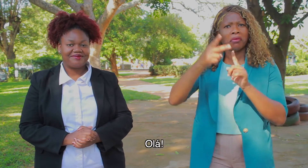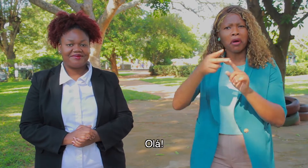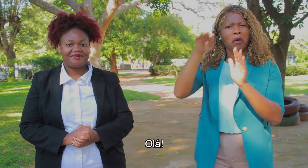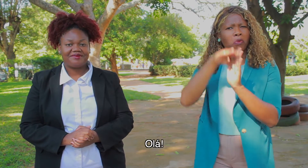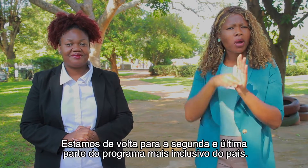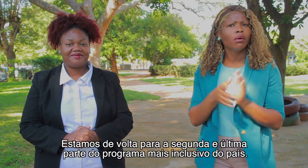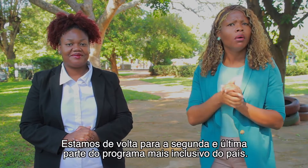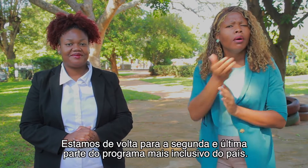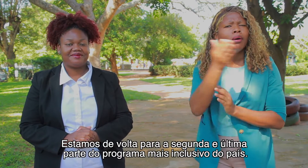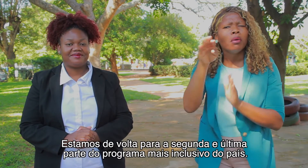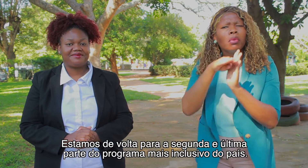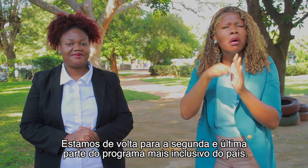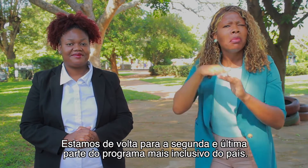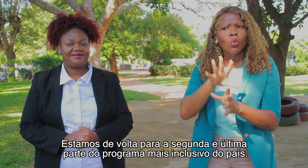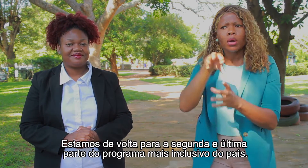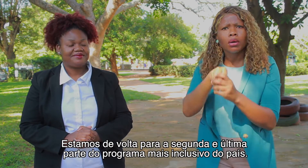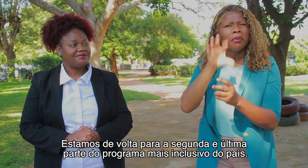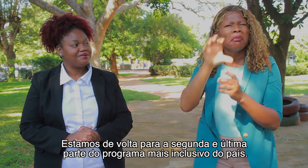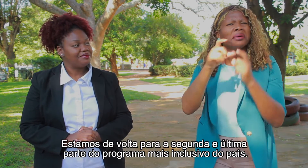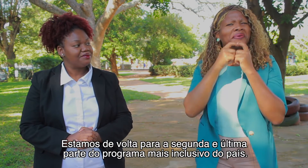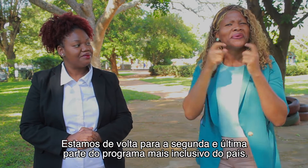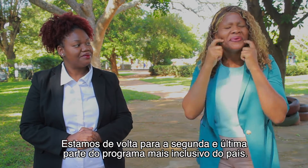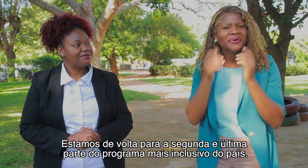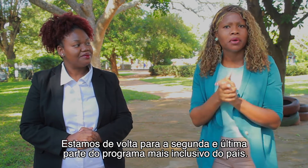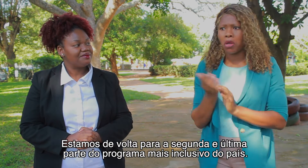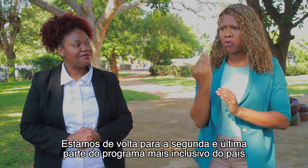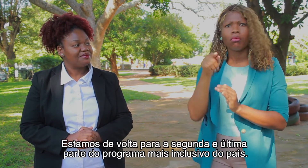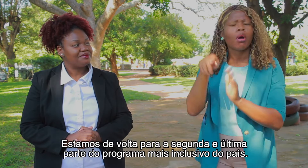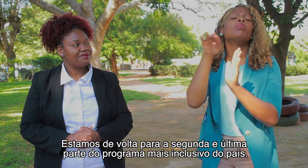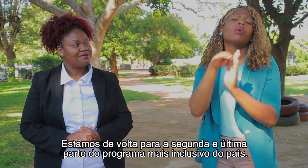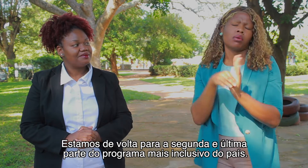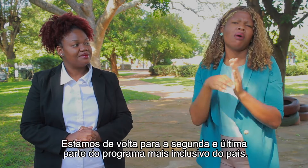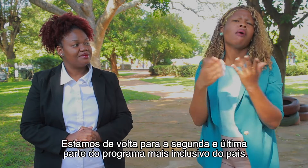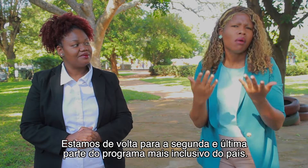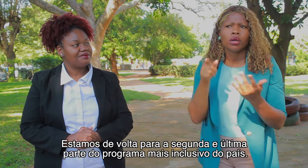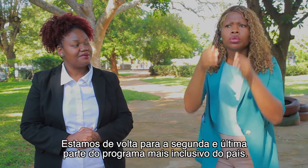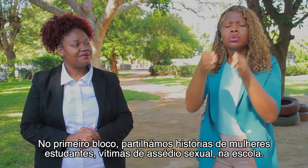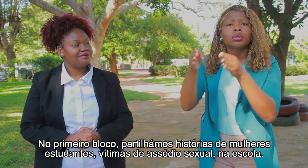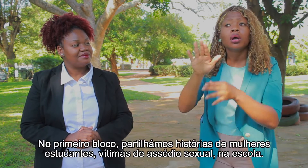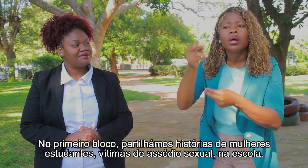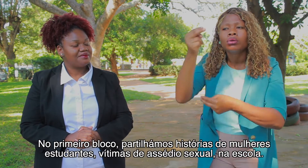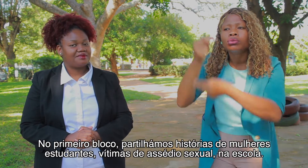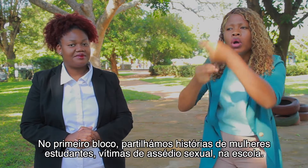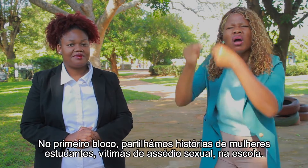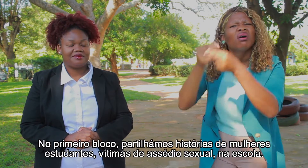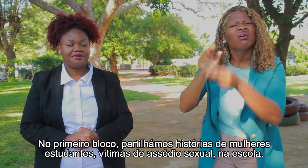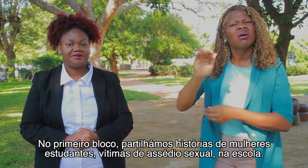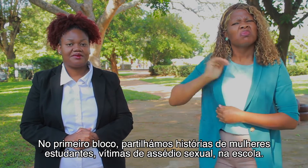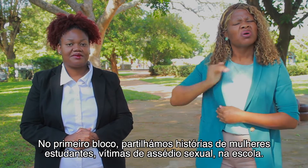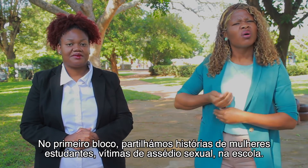Olá, estamos de volta para a segunda e última parte do programa mais inclusivo do país. No primeiro bloco, partilhamos histórias